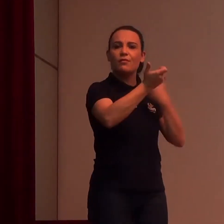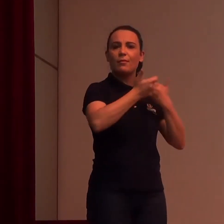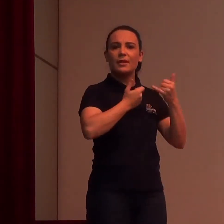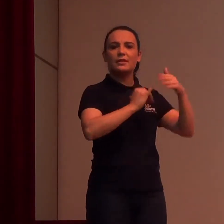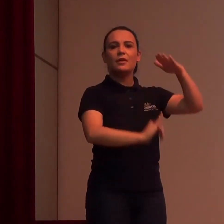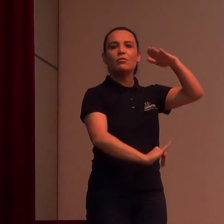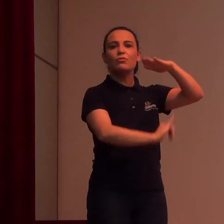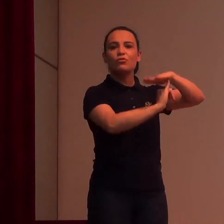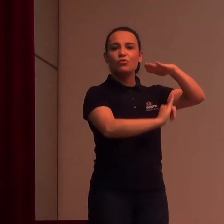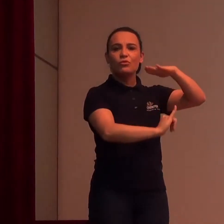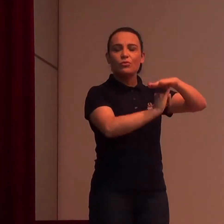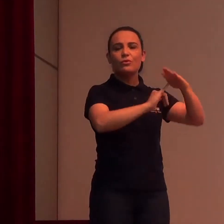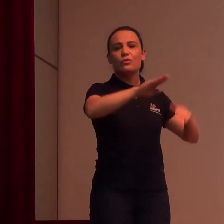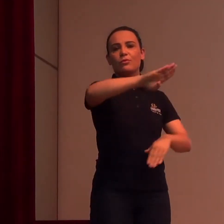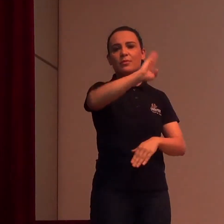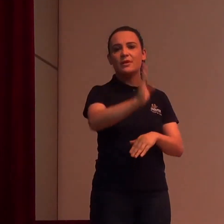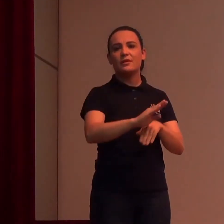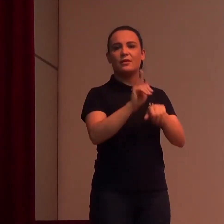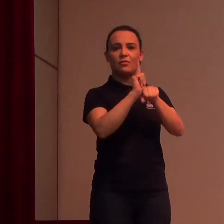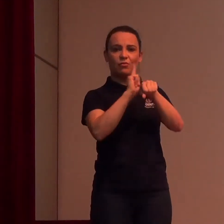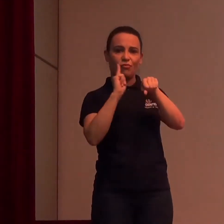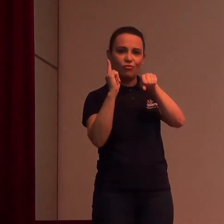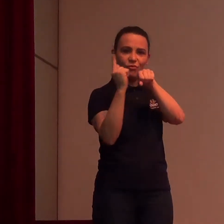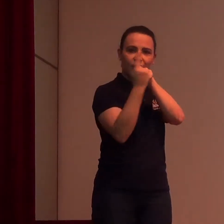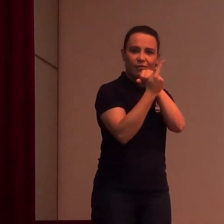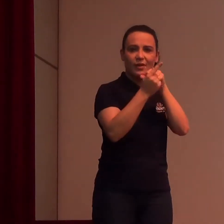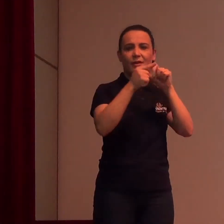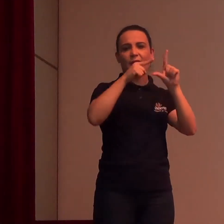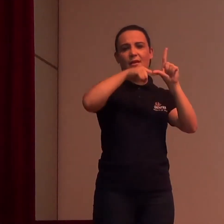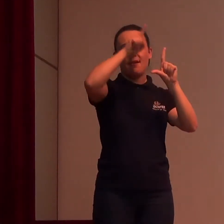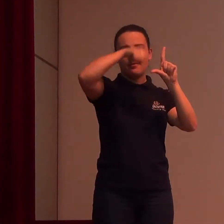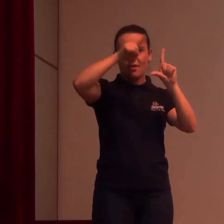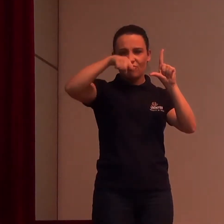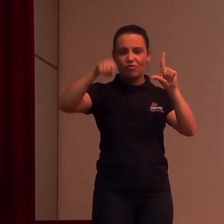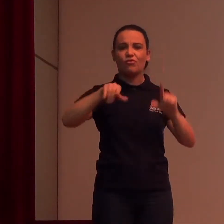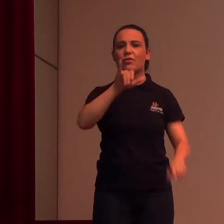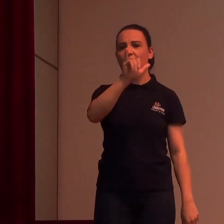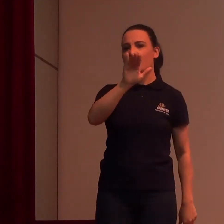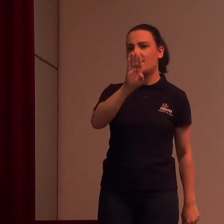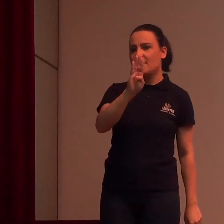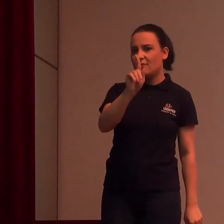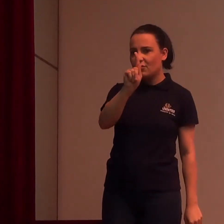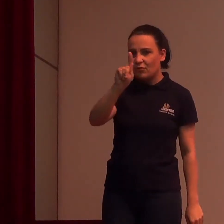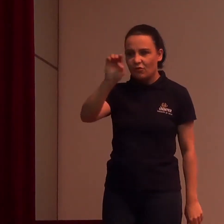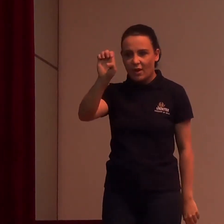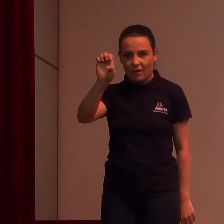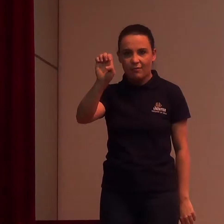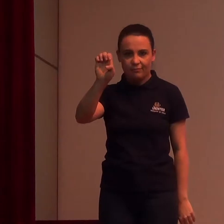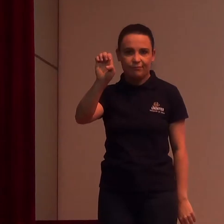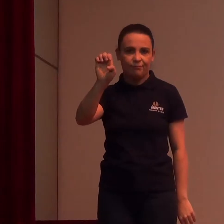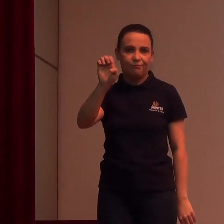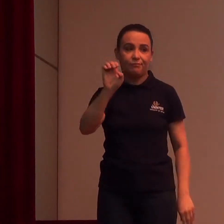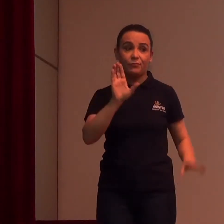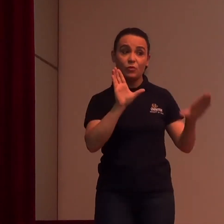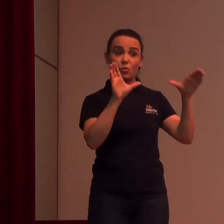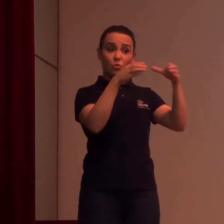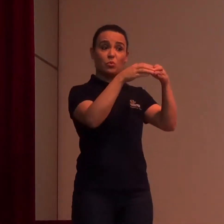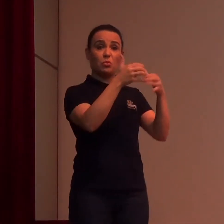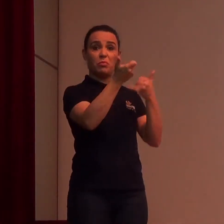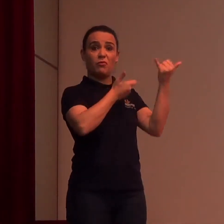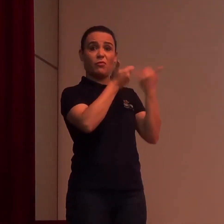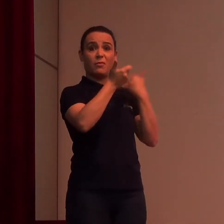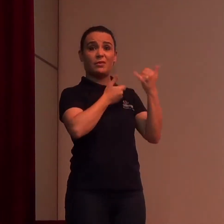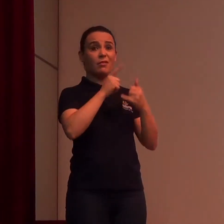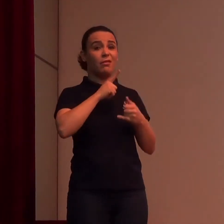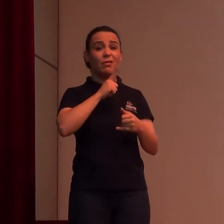Eu te ensino a fazer, eu faço para você, se você contratar o meu serviço, ou você faz e você ganha esse nicho